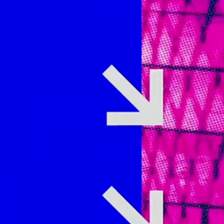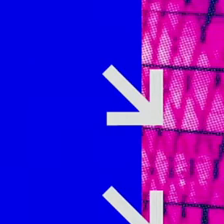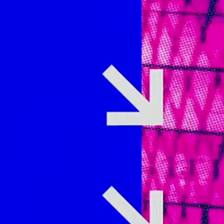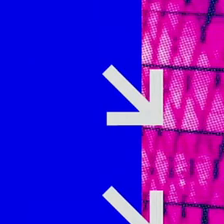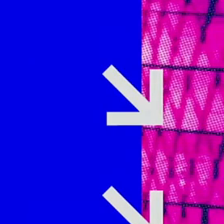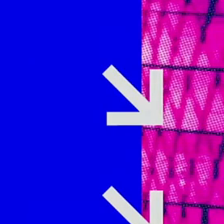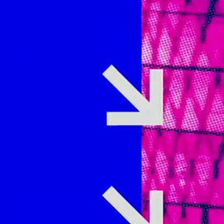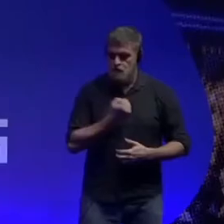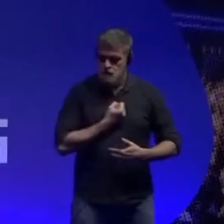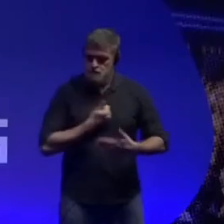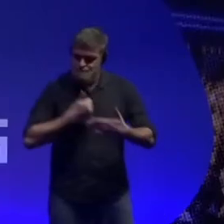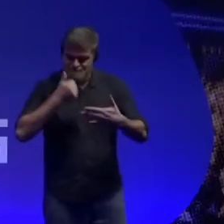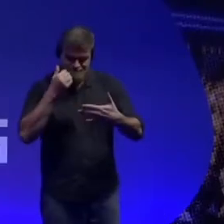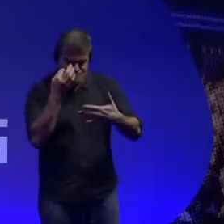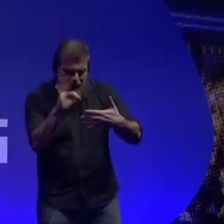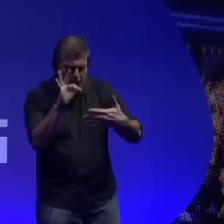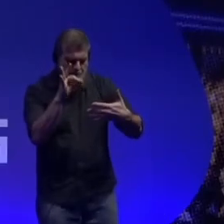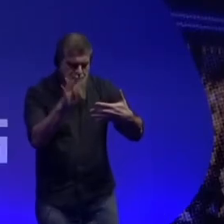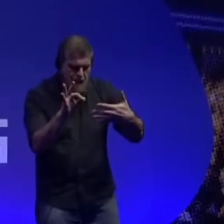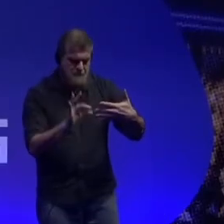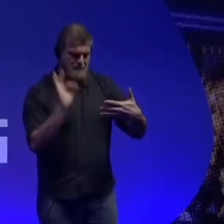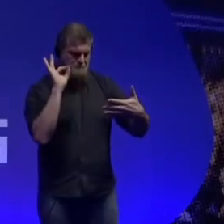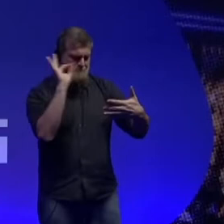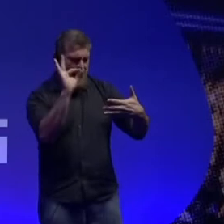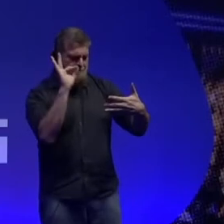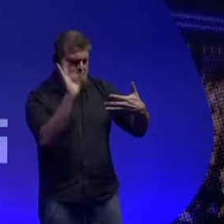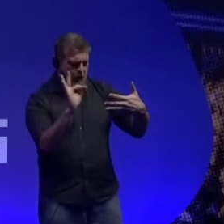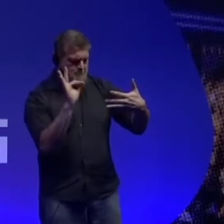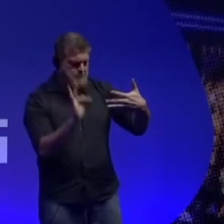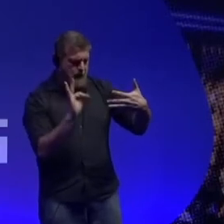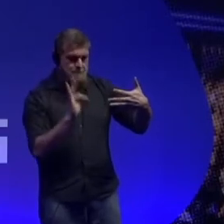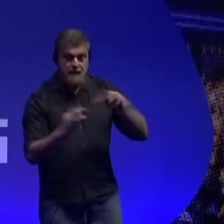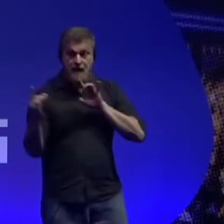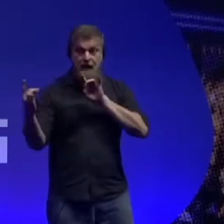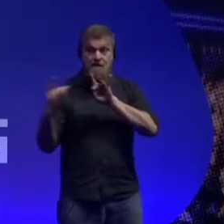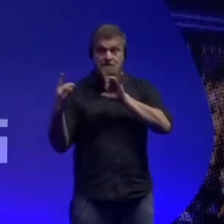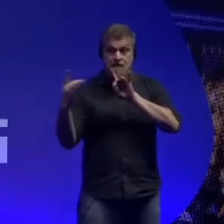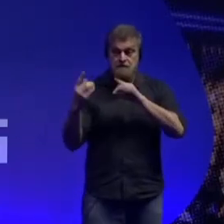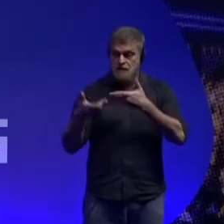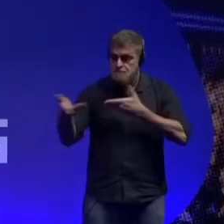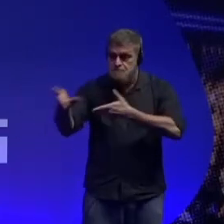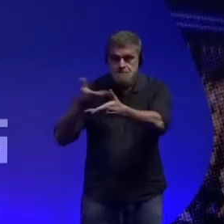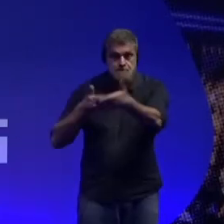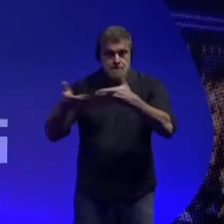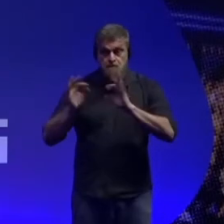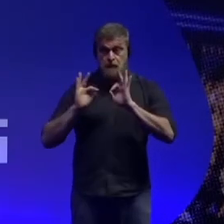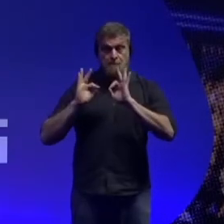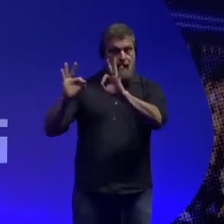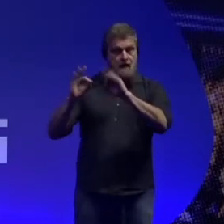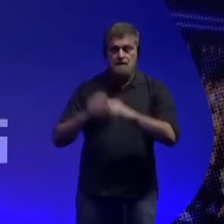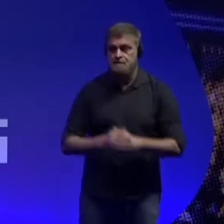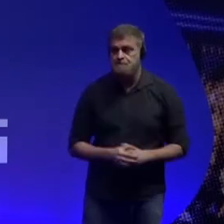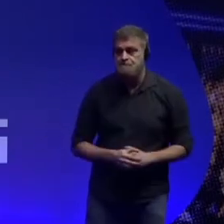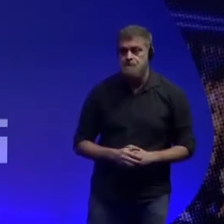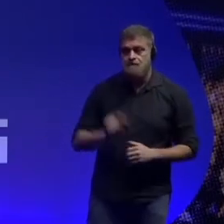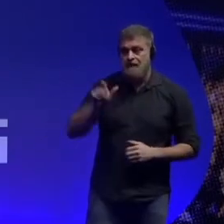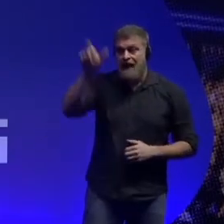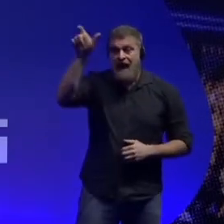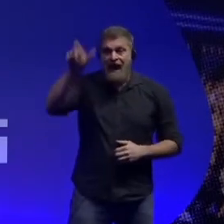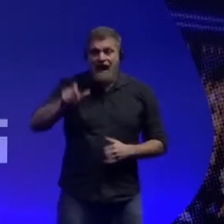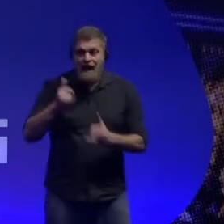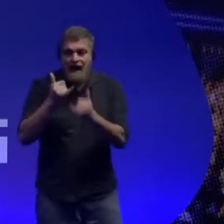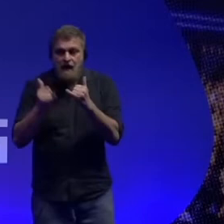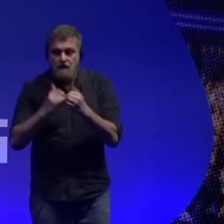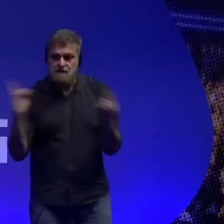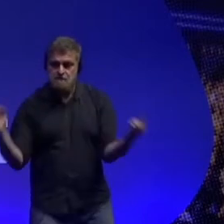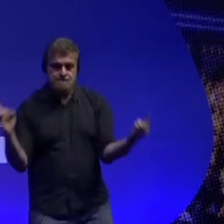os números no verde, do jeito que ela poderia pedir, com feedbacks incríveis dos stakeholders. E ela estava prestes a ir para a